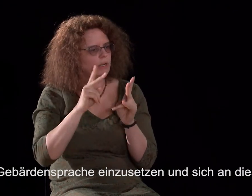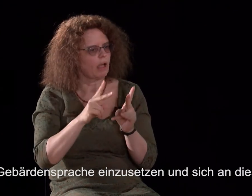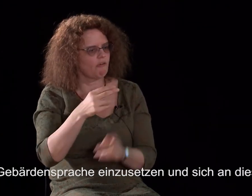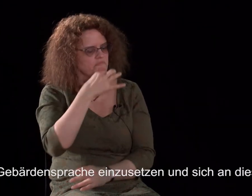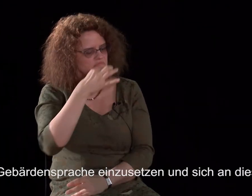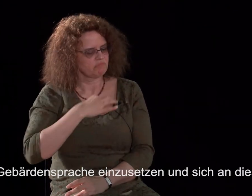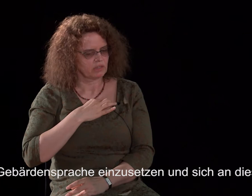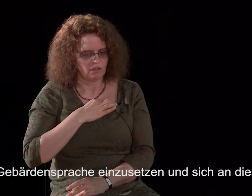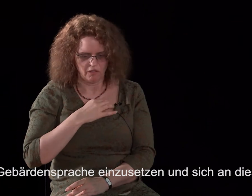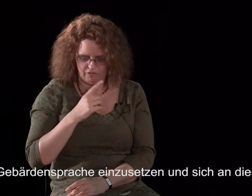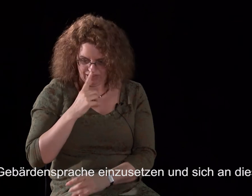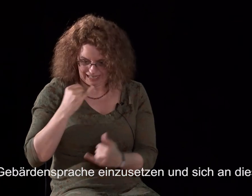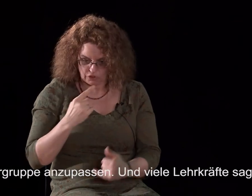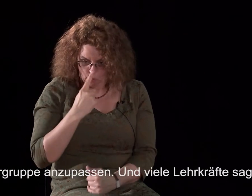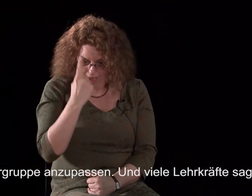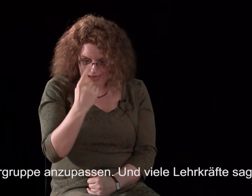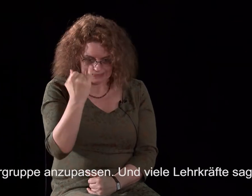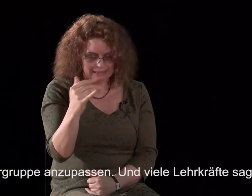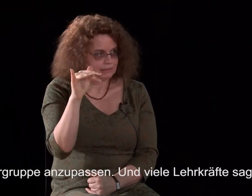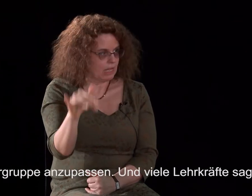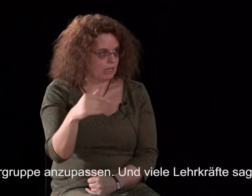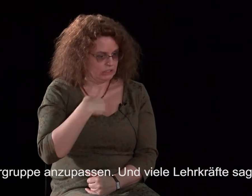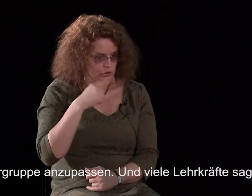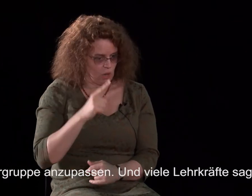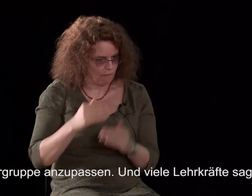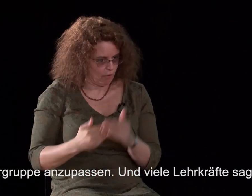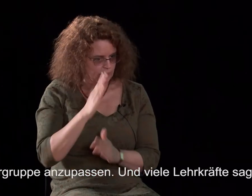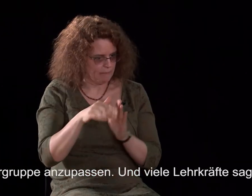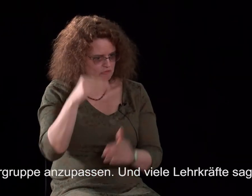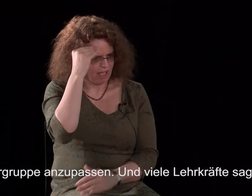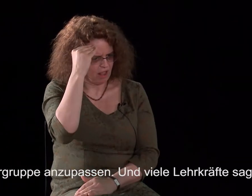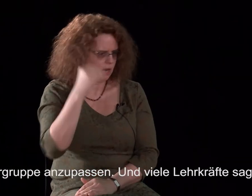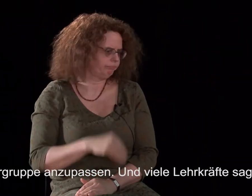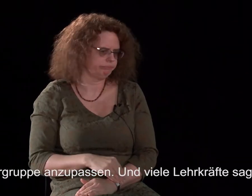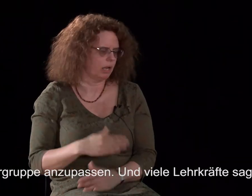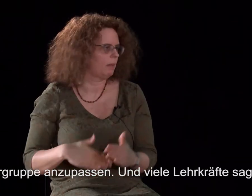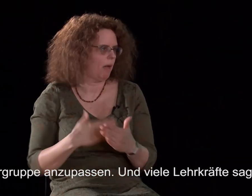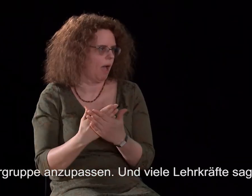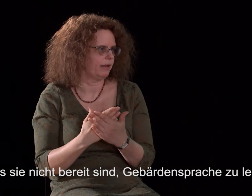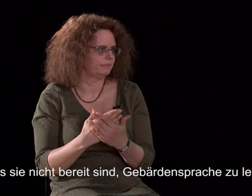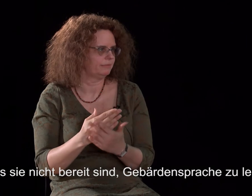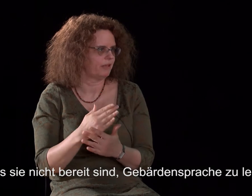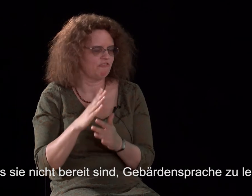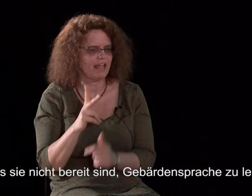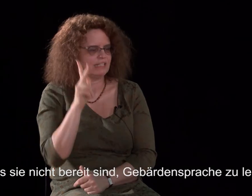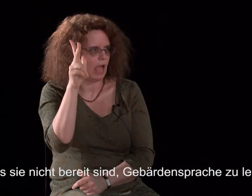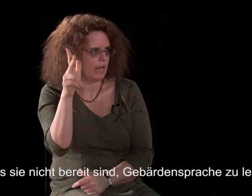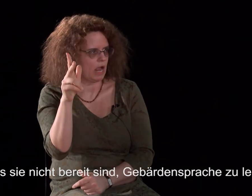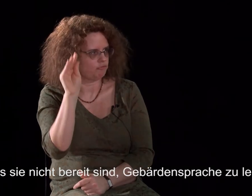Gebärdensprache zu lernen und sich auf diese Schülergruppe anzupassen. Und viele Lehrkräfte sagen auch, ich bin nicht bereit, Gebärdensprache zu lernen. Weil wie